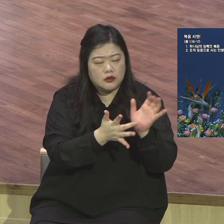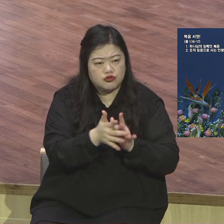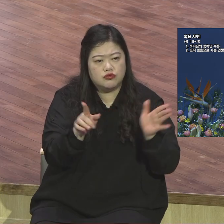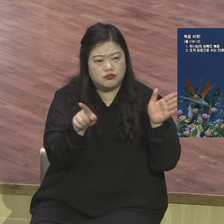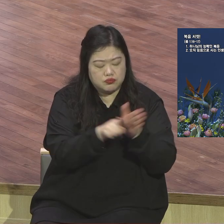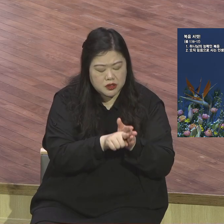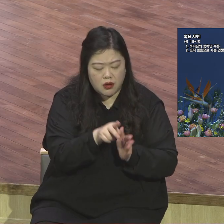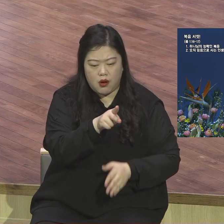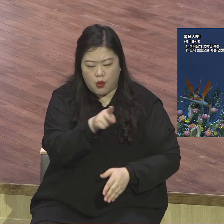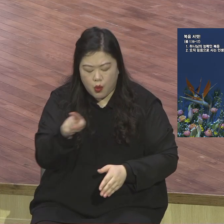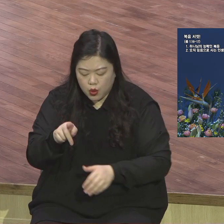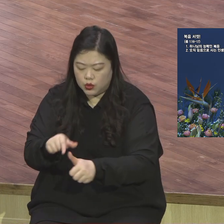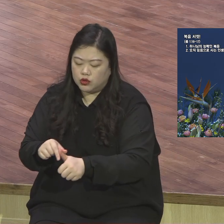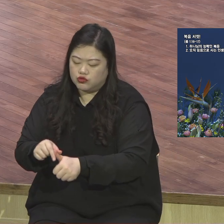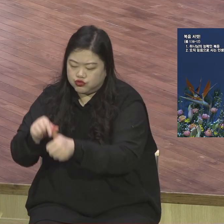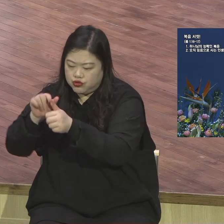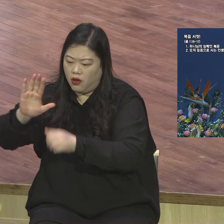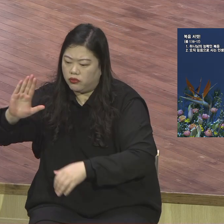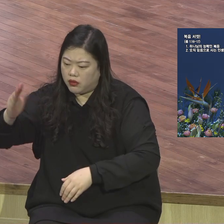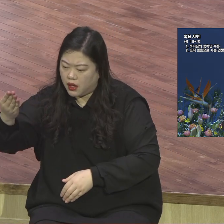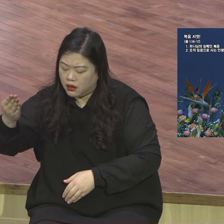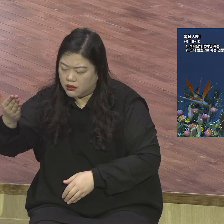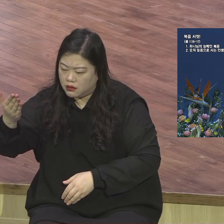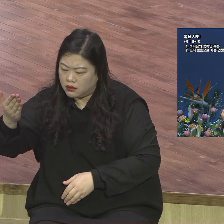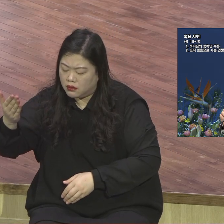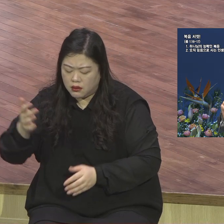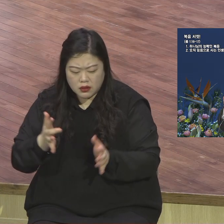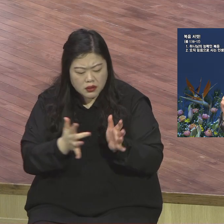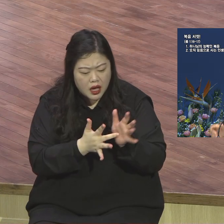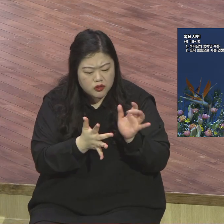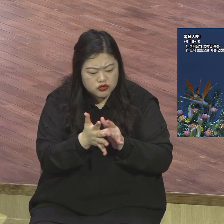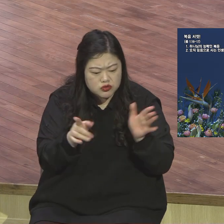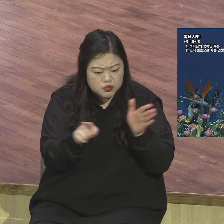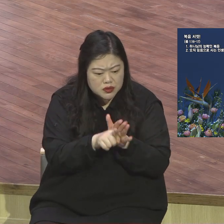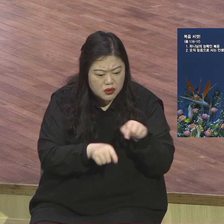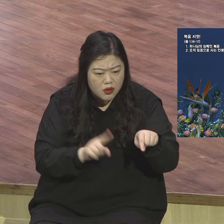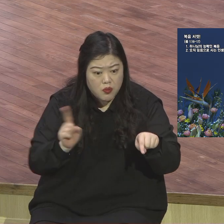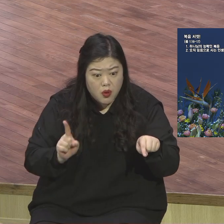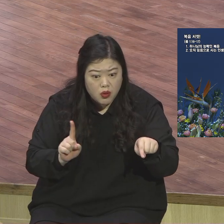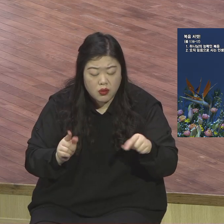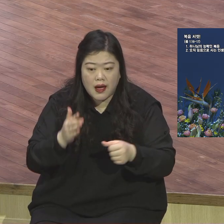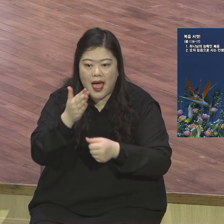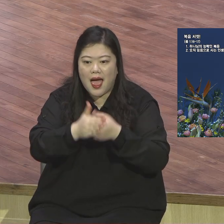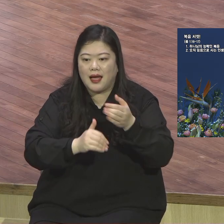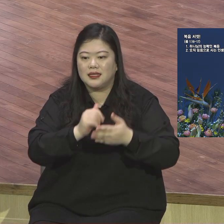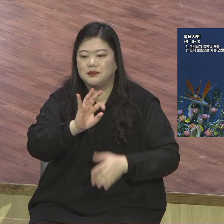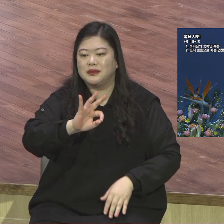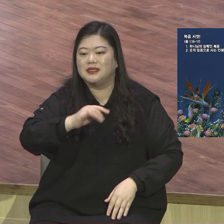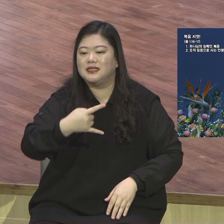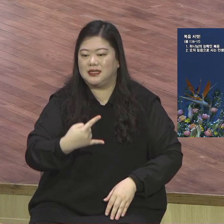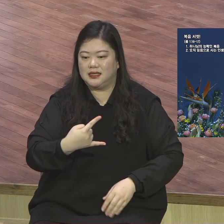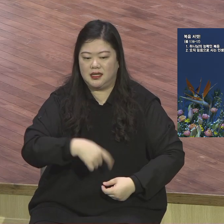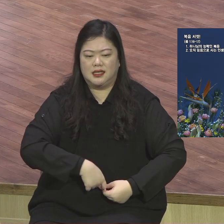의는 예수 그리스도를 통해서 주어지는 계시예요.